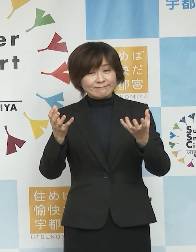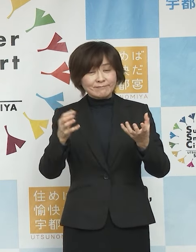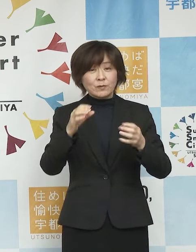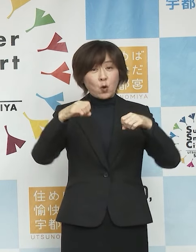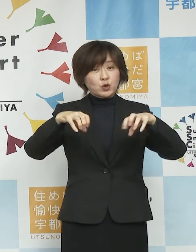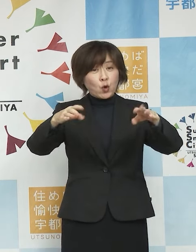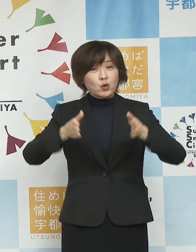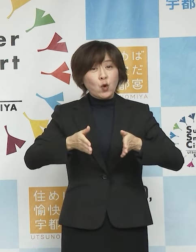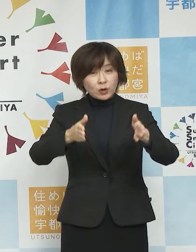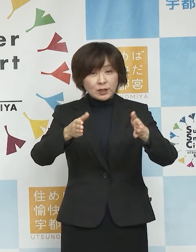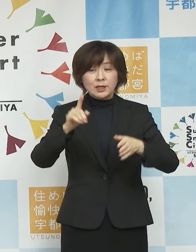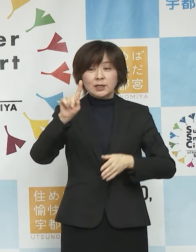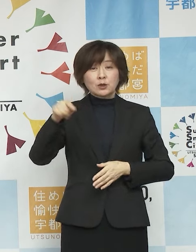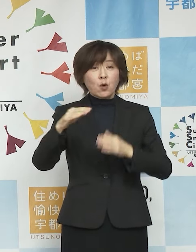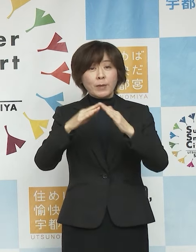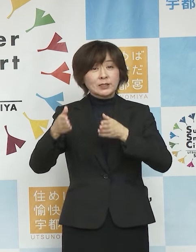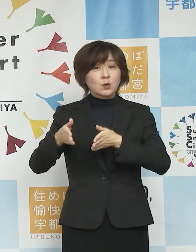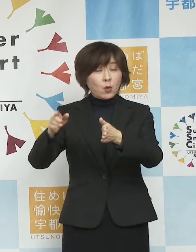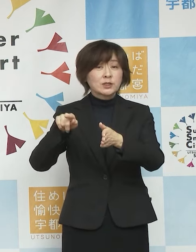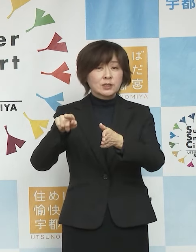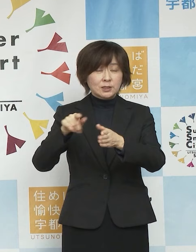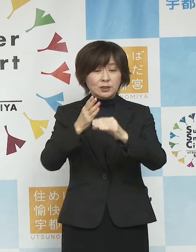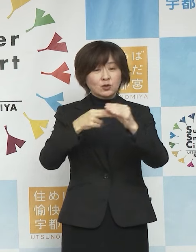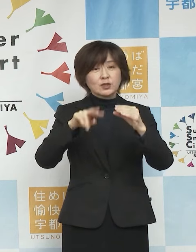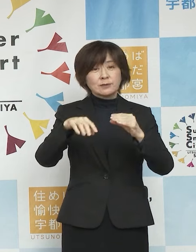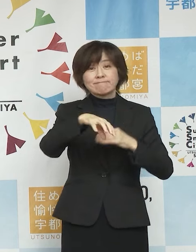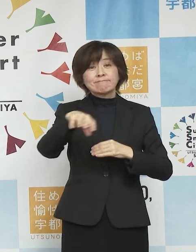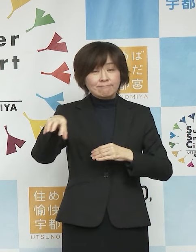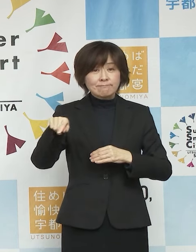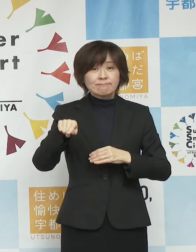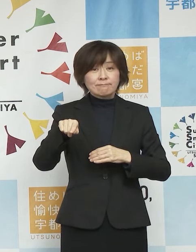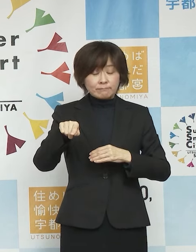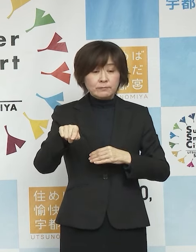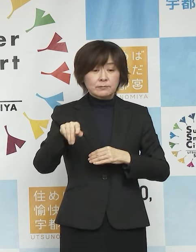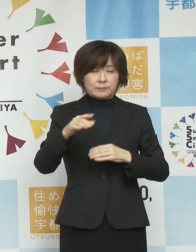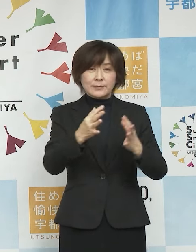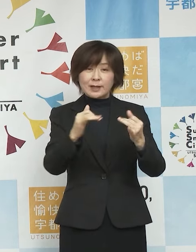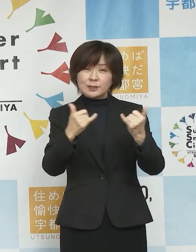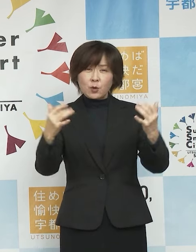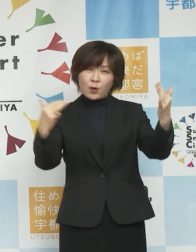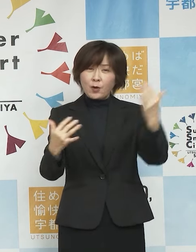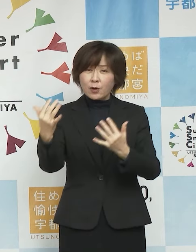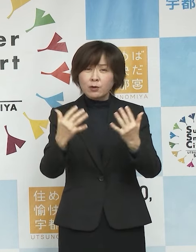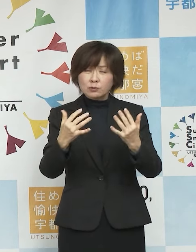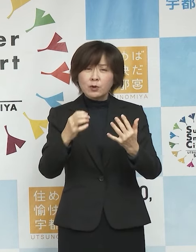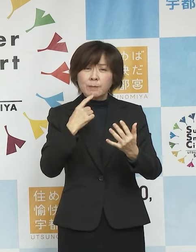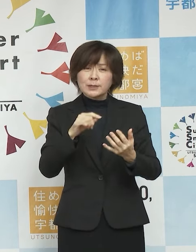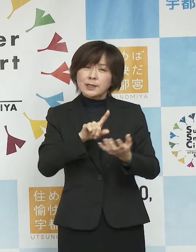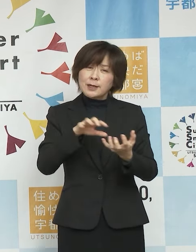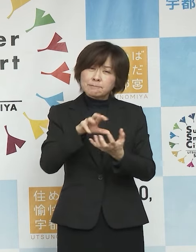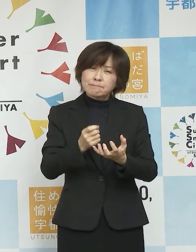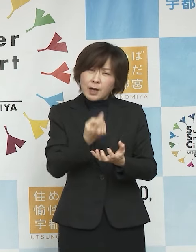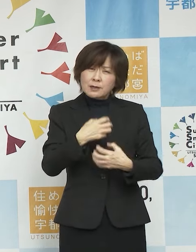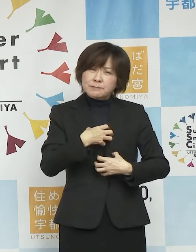リオン通り、日の町通りといった中心市街地でありますけれども、それだけ多くの人が来れば、いろんなトラブル等も